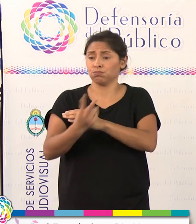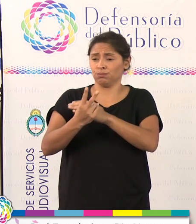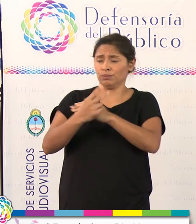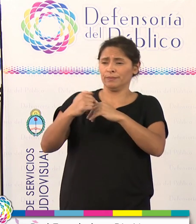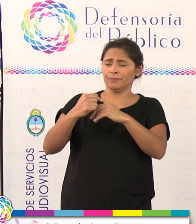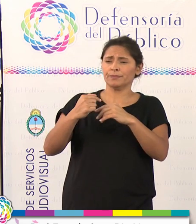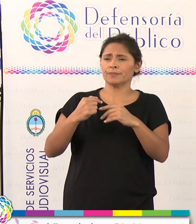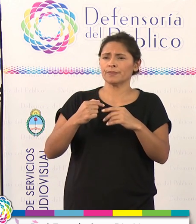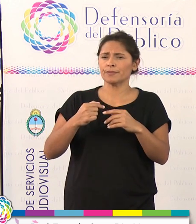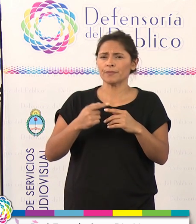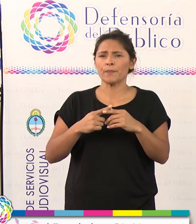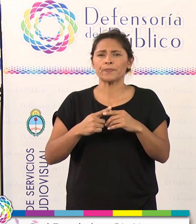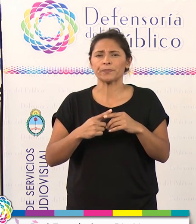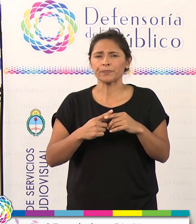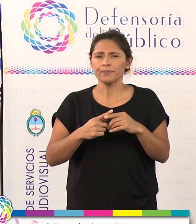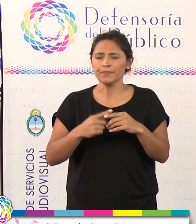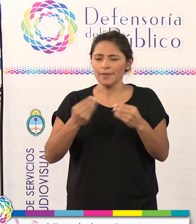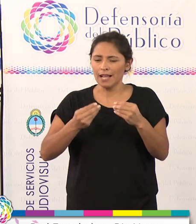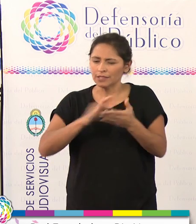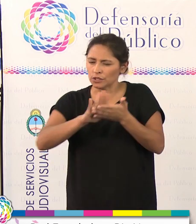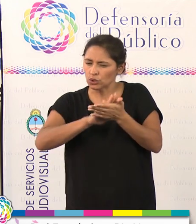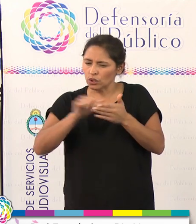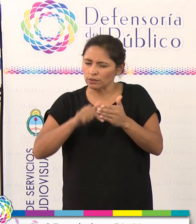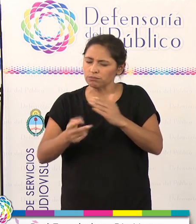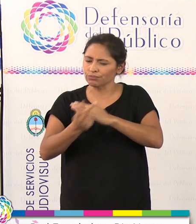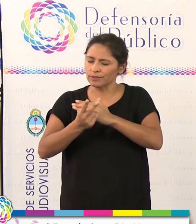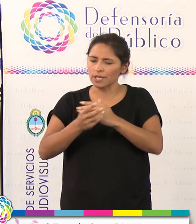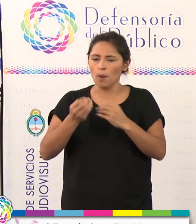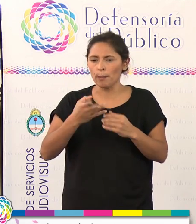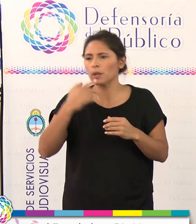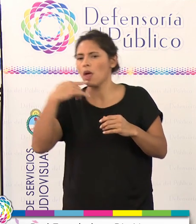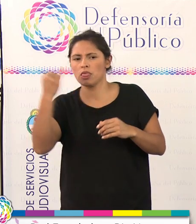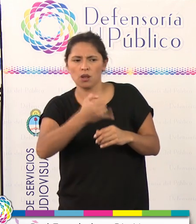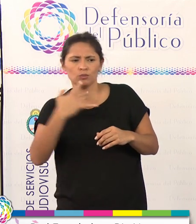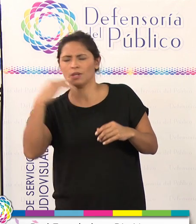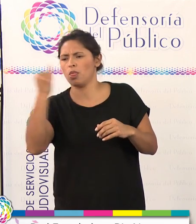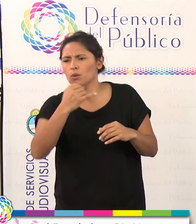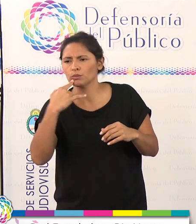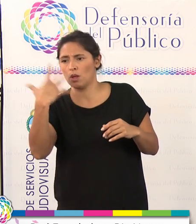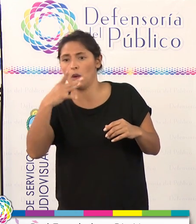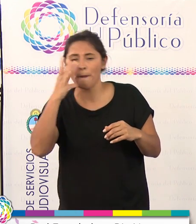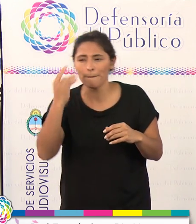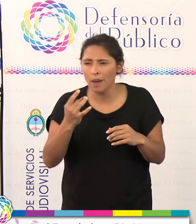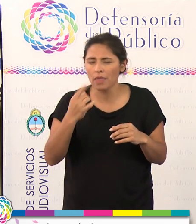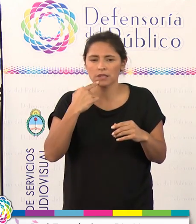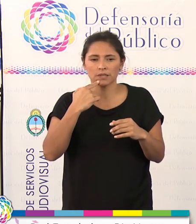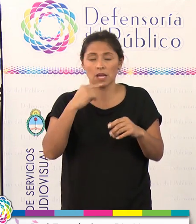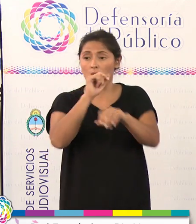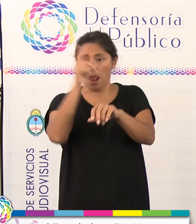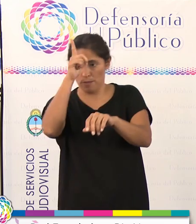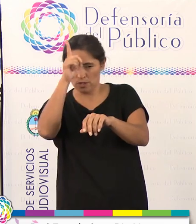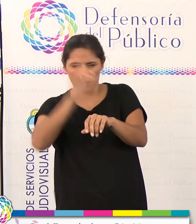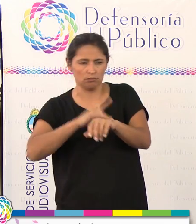Arias, que a raíz de reiteradas denuncias de padres de que sus hijos eran demorados por